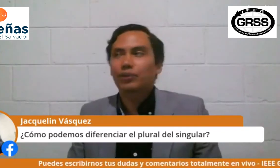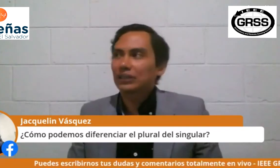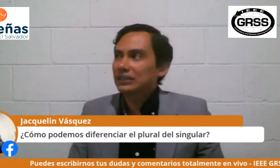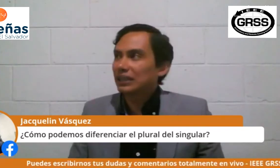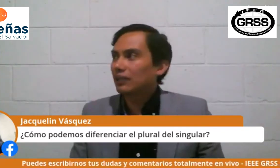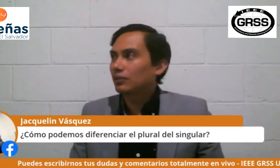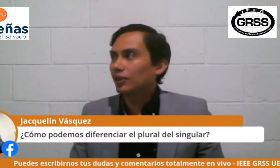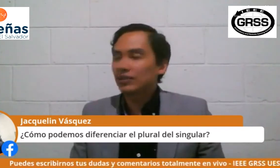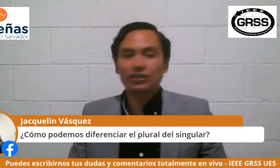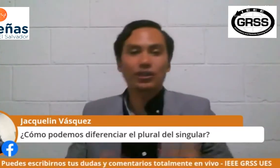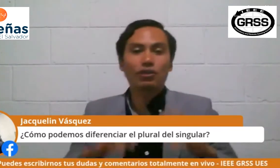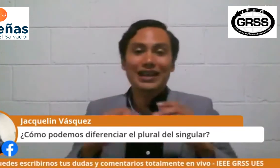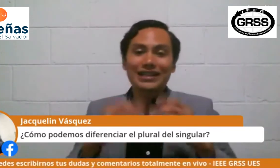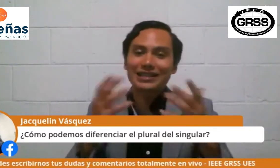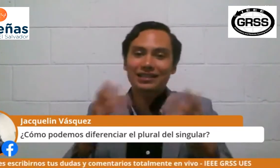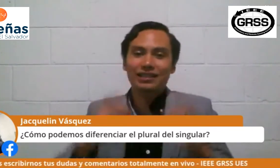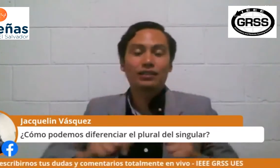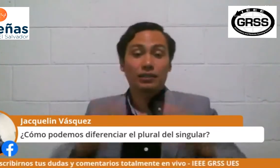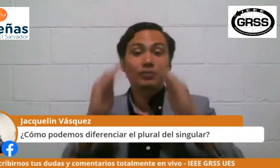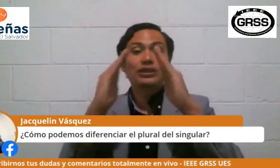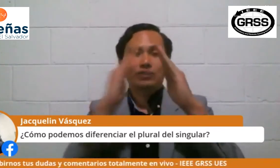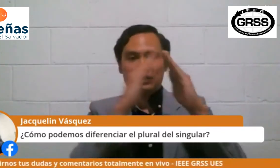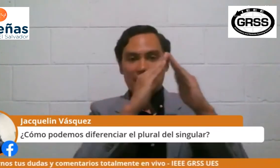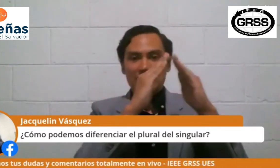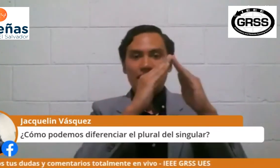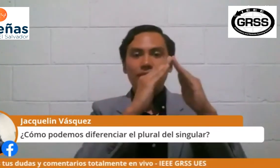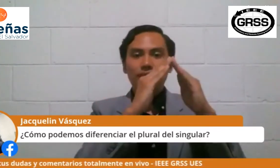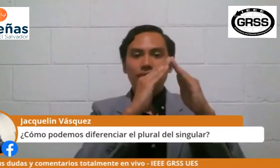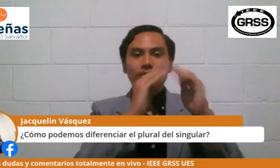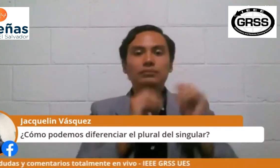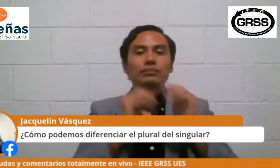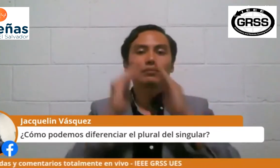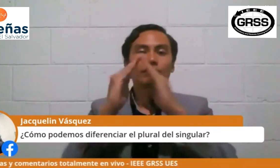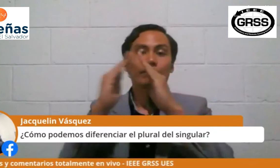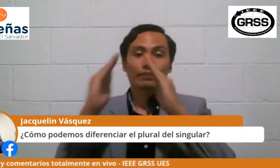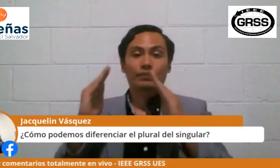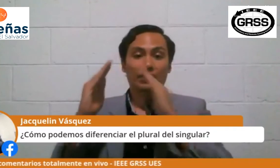diferencia por decir algo. Quiero decir, yo digo casas, digamos, esto es casa,